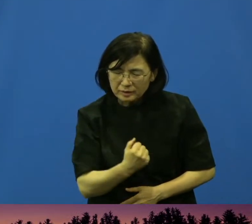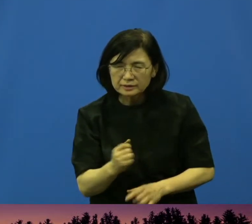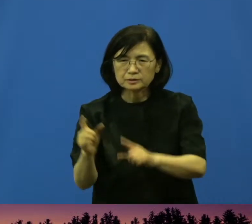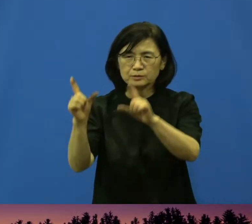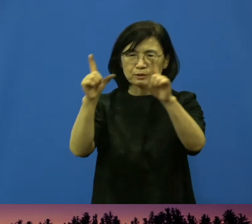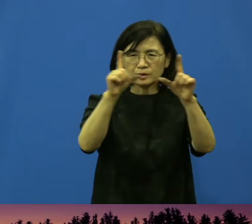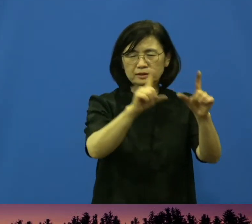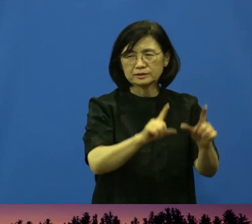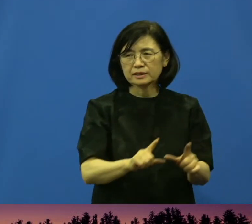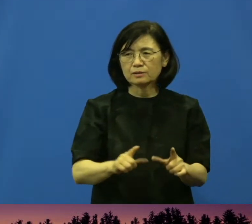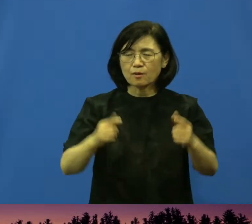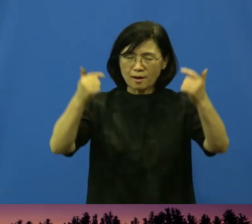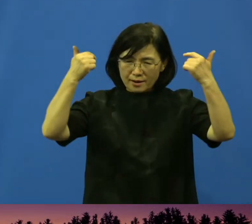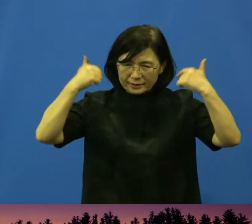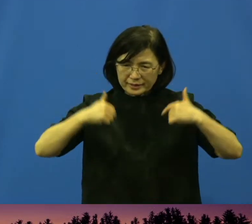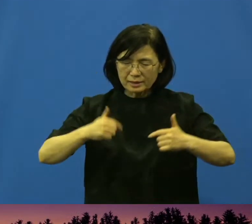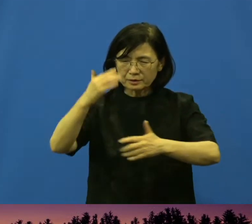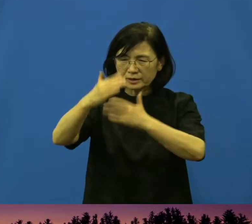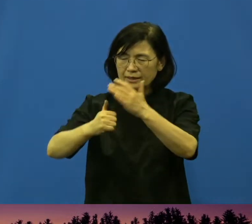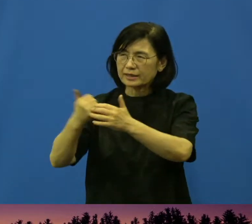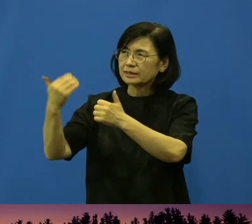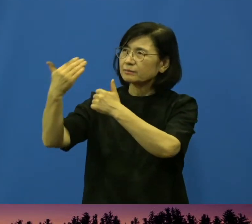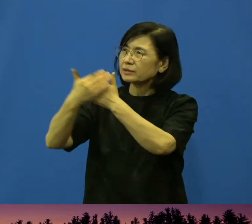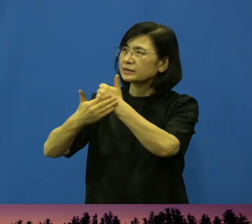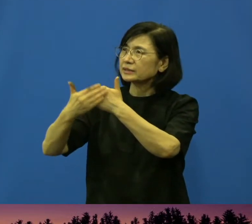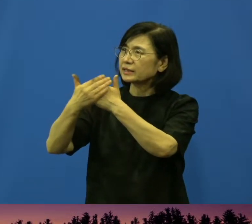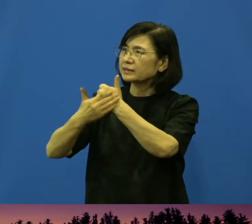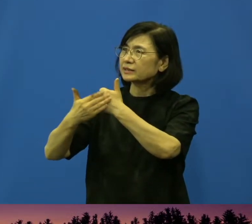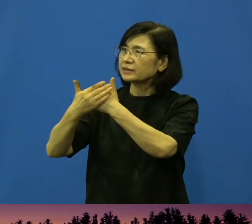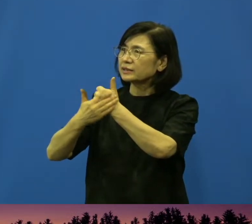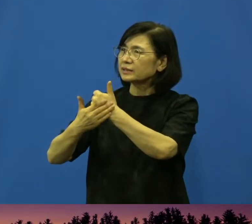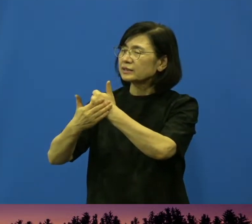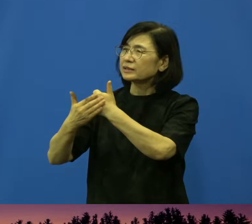구하고 날마다 하나님의 도우심을 구하고